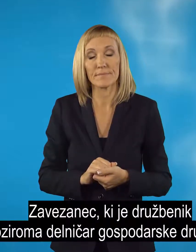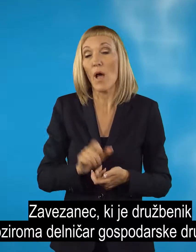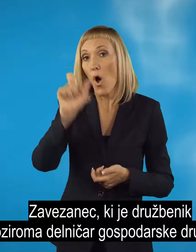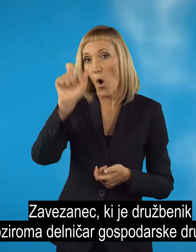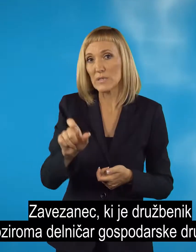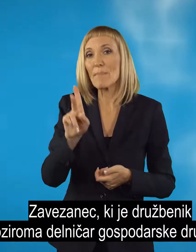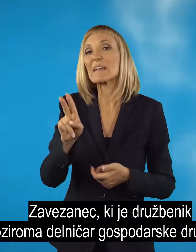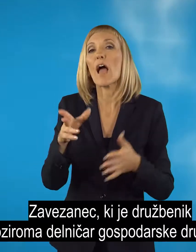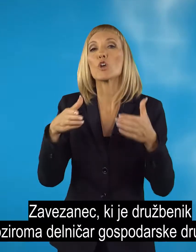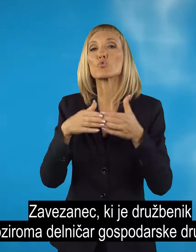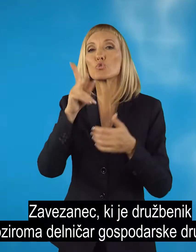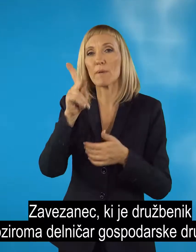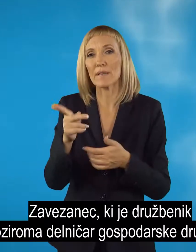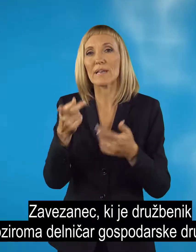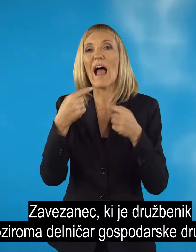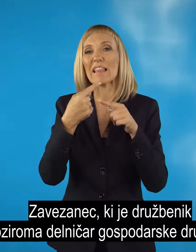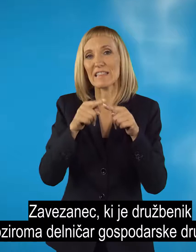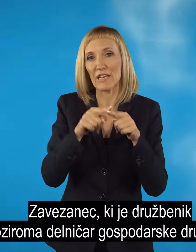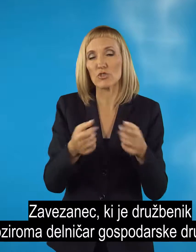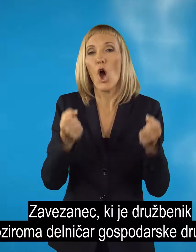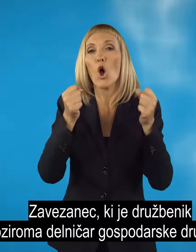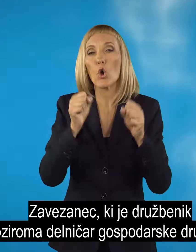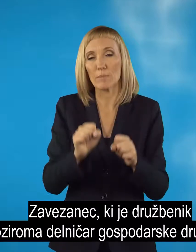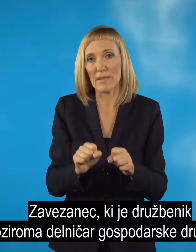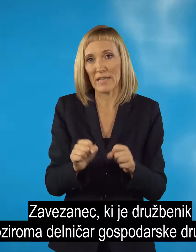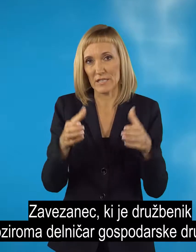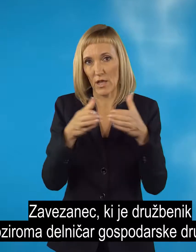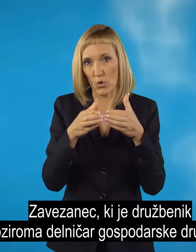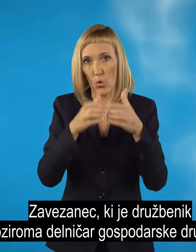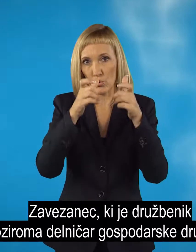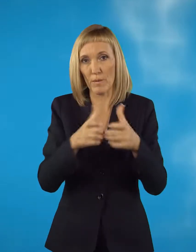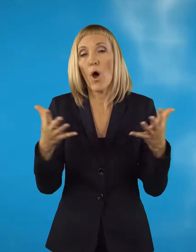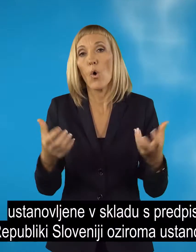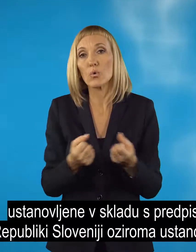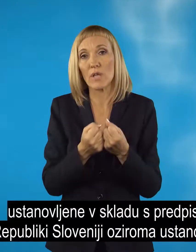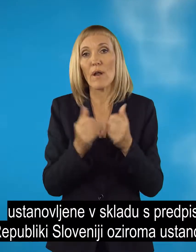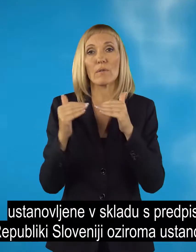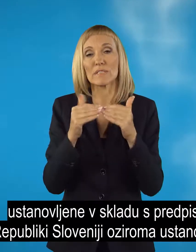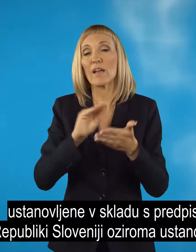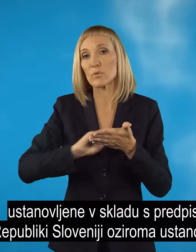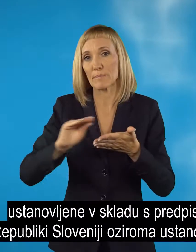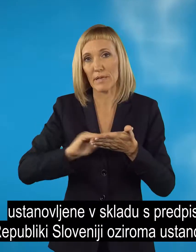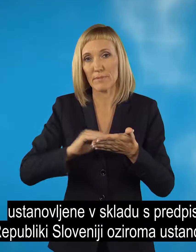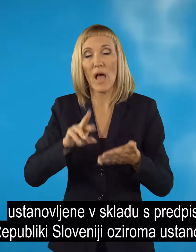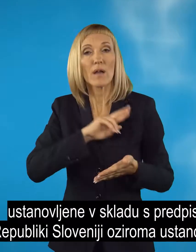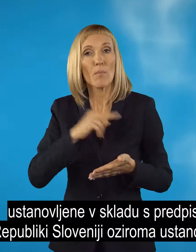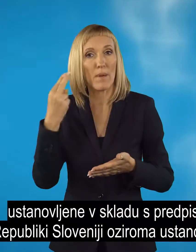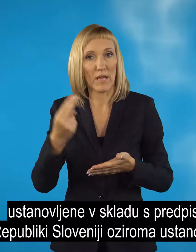Zavezanec, ki je družbenik oziroma delničar gospodarske družbe, ustanovljene v skladu s predpisi v Republiki